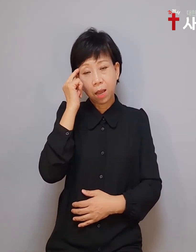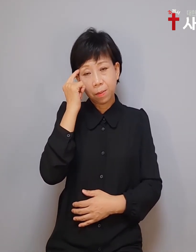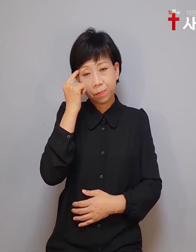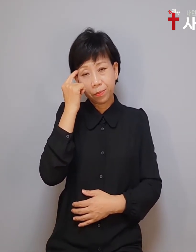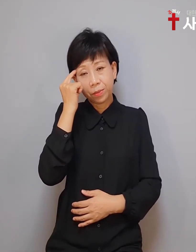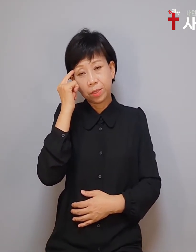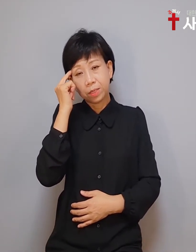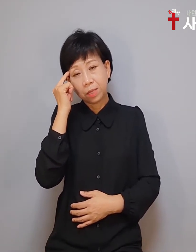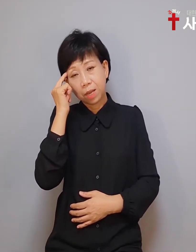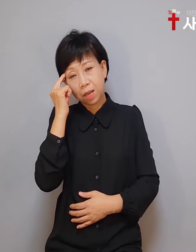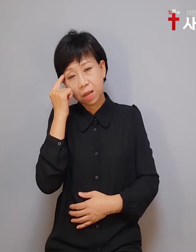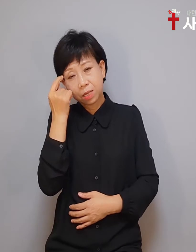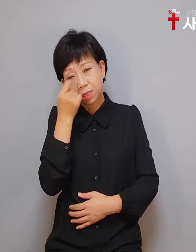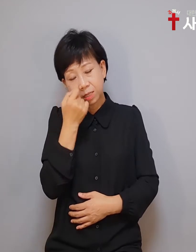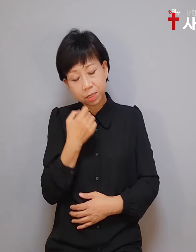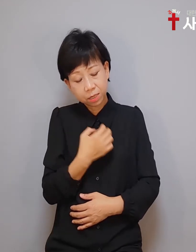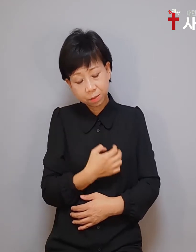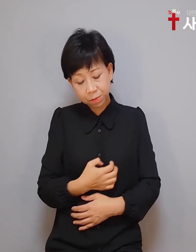생각합니다.